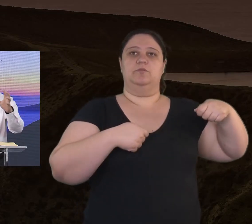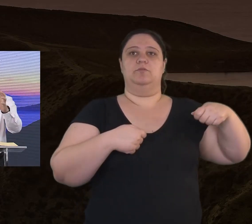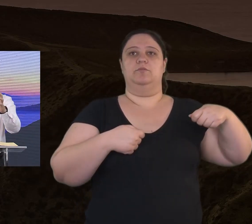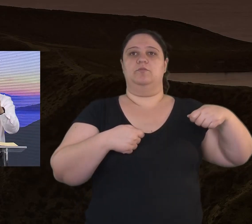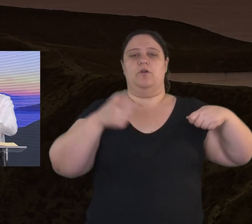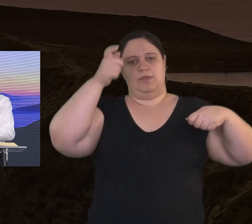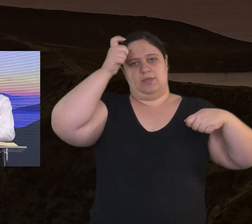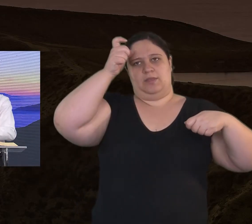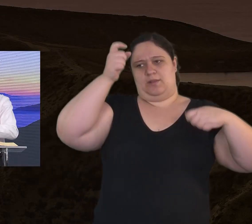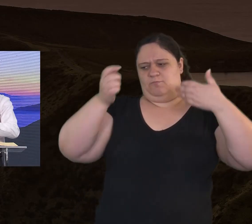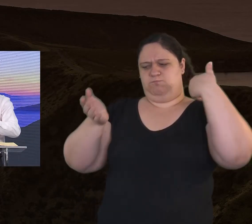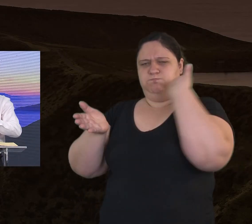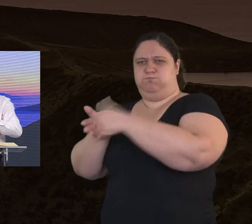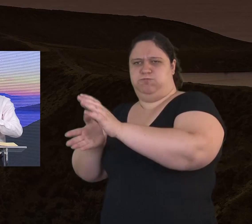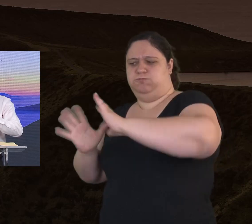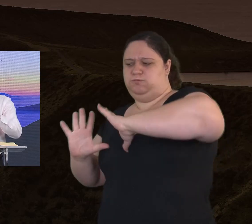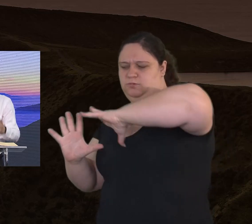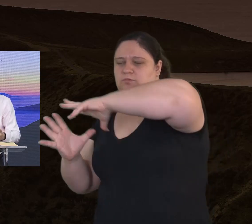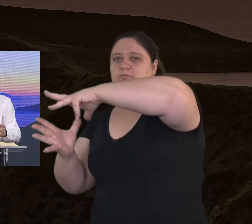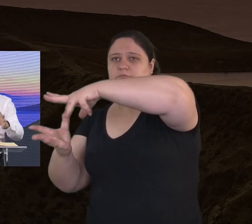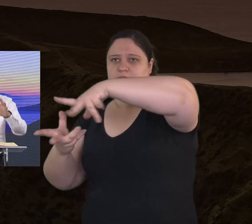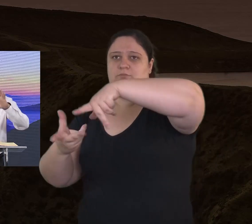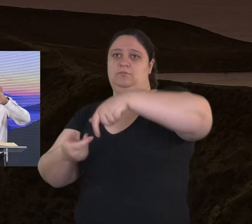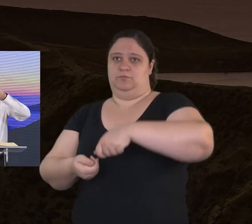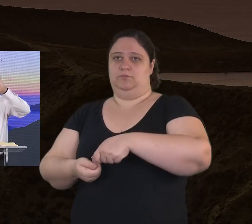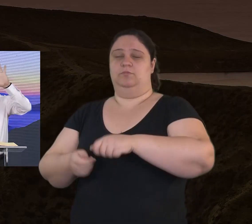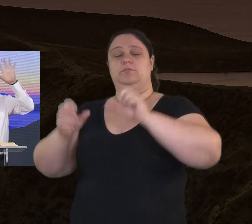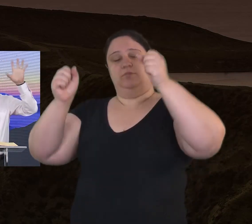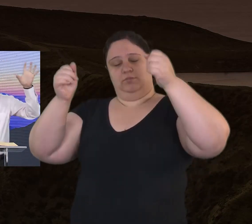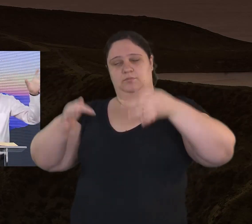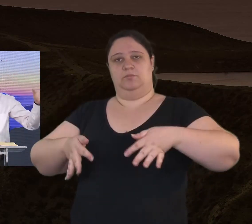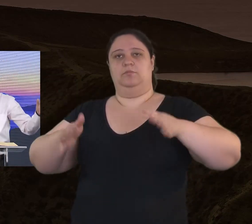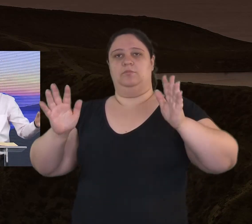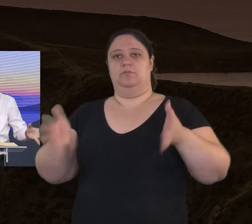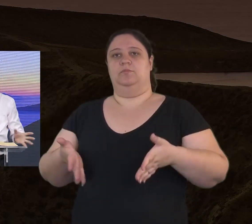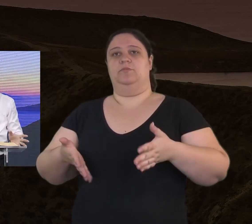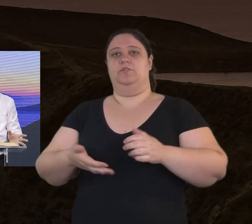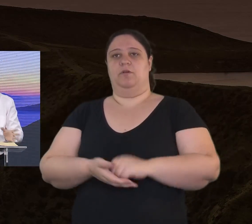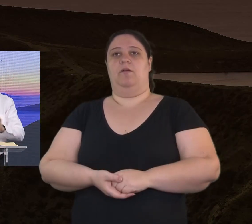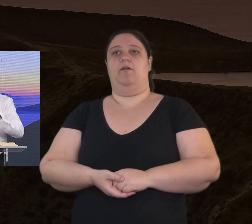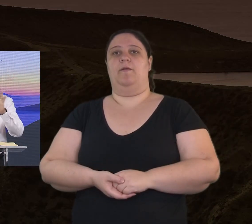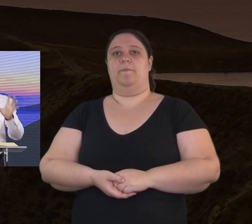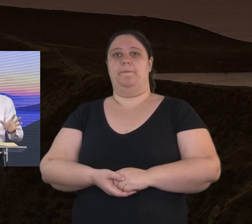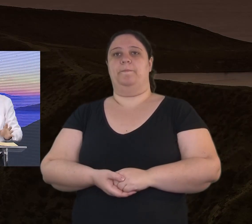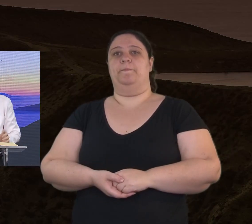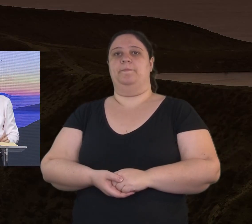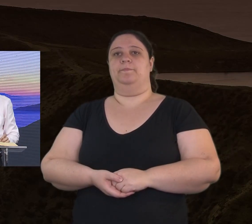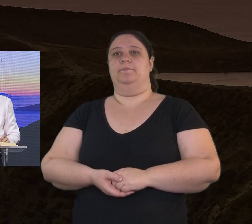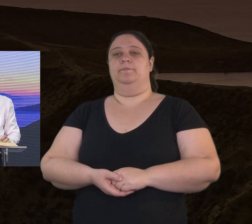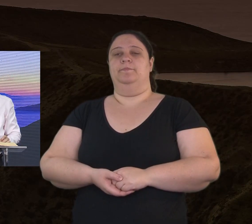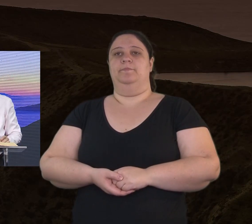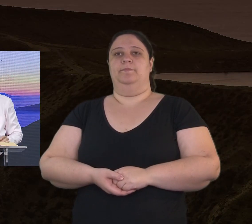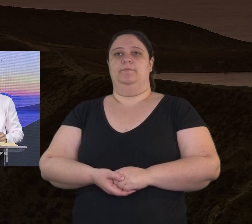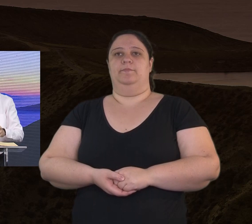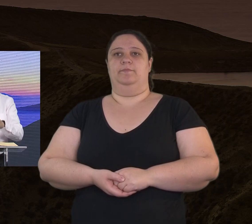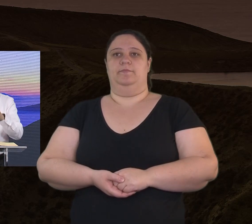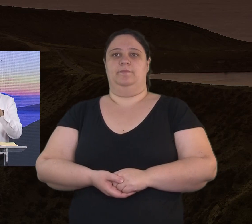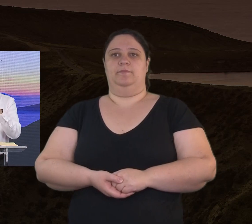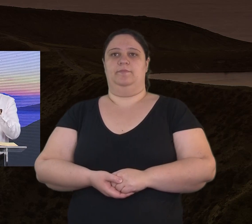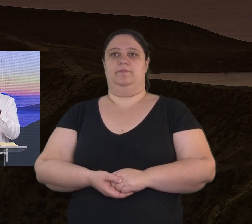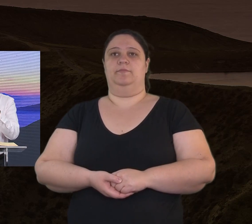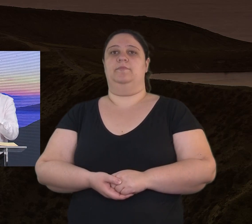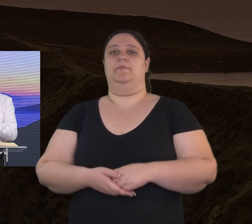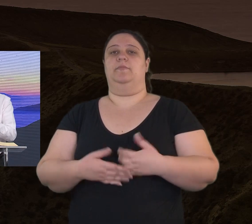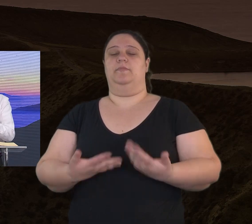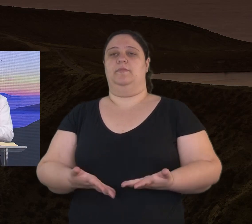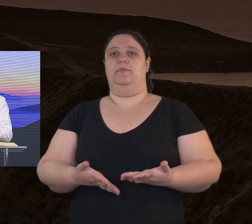lançou Satanás para a terra, que eu já expliquei, que é essa região celeste do nosso universo físico,